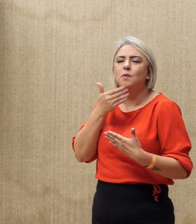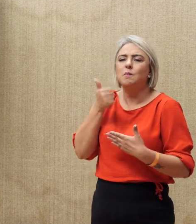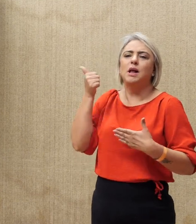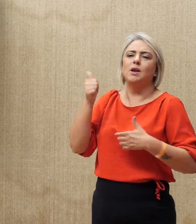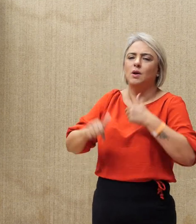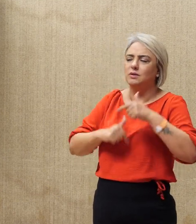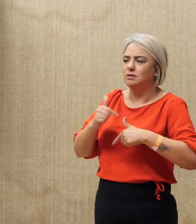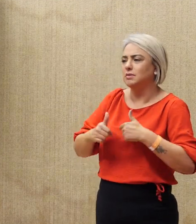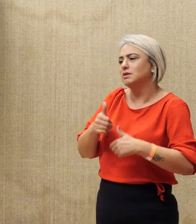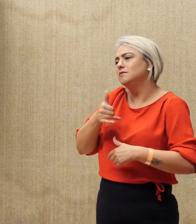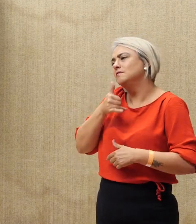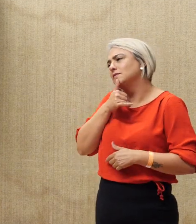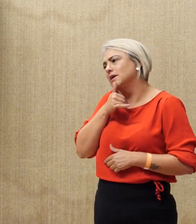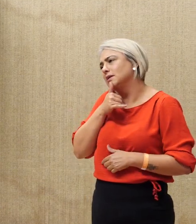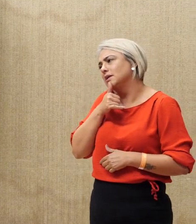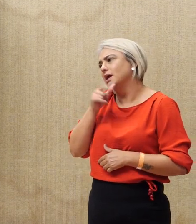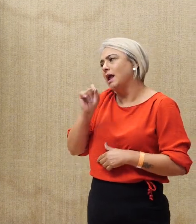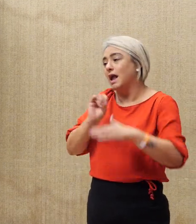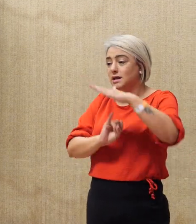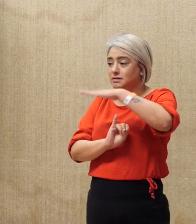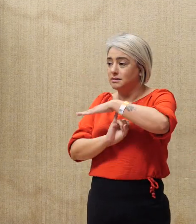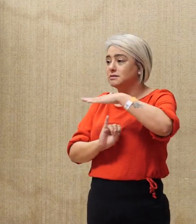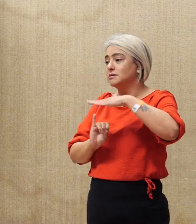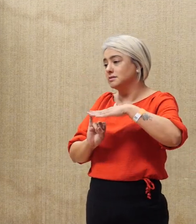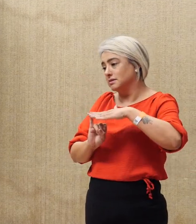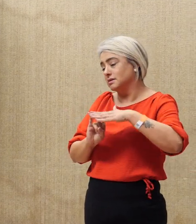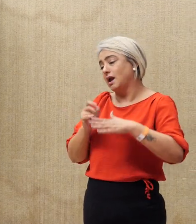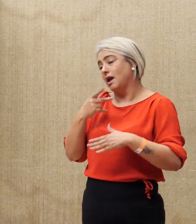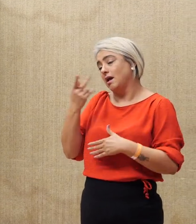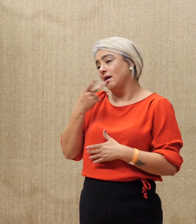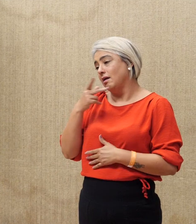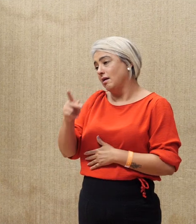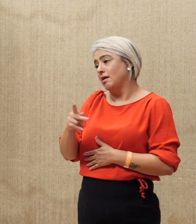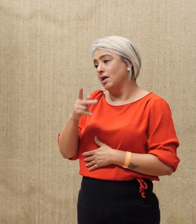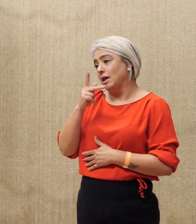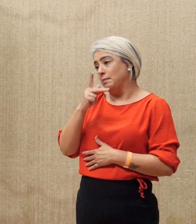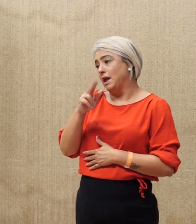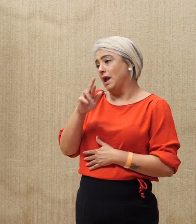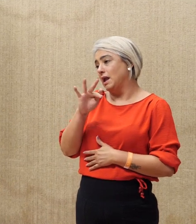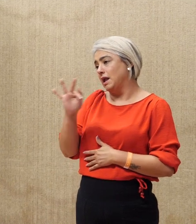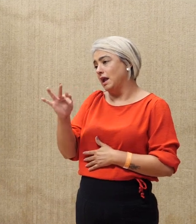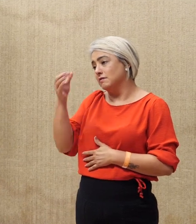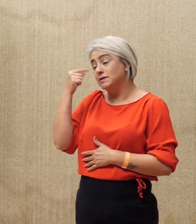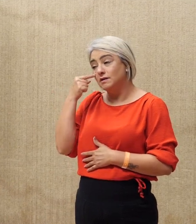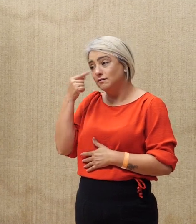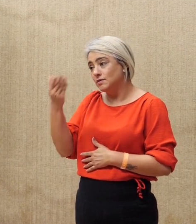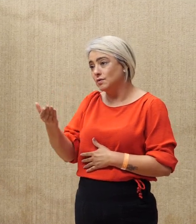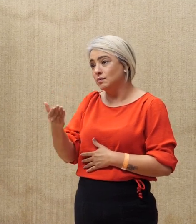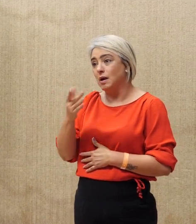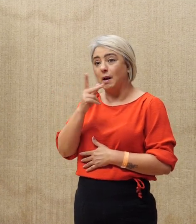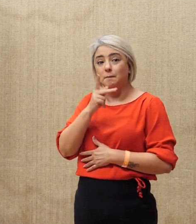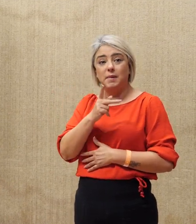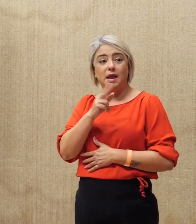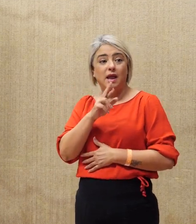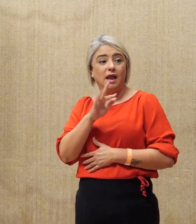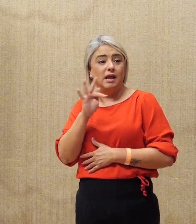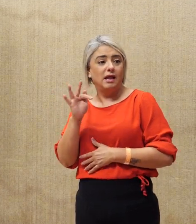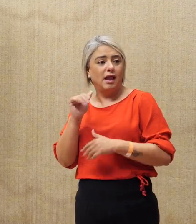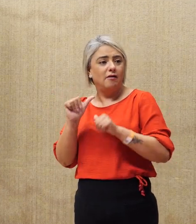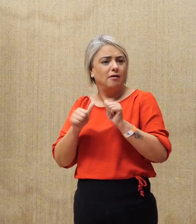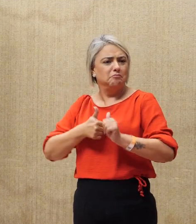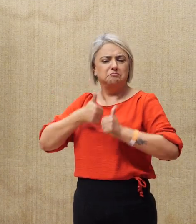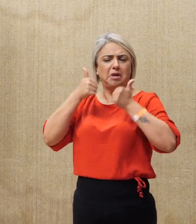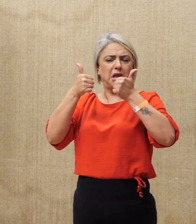melhor. Infelizmente, essas instituições, e aí a fala do senhor foi fantástica, que o senhor viu uma instituição de primeira se